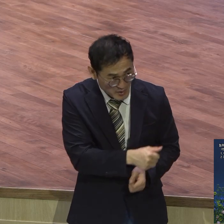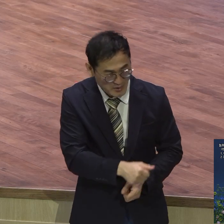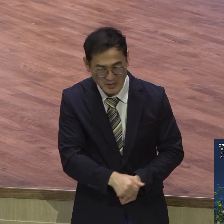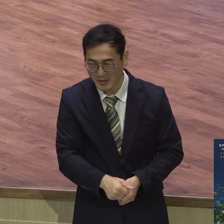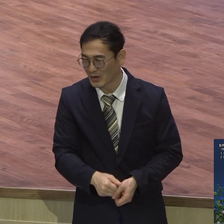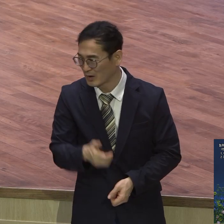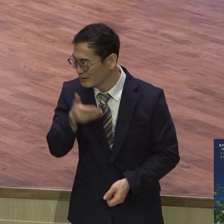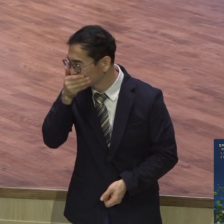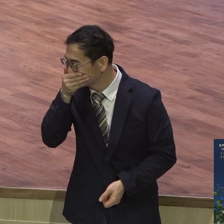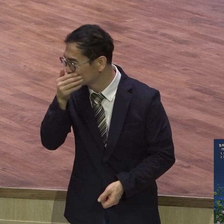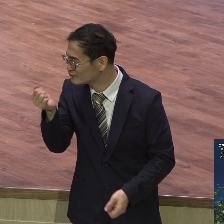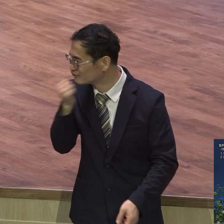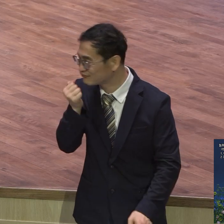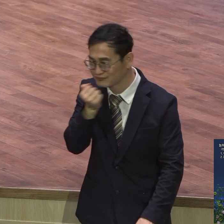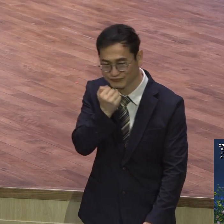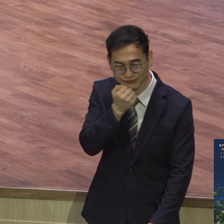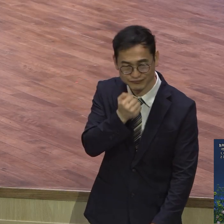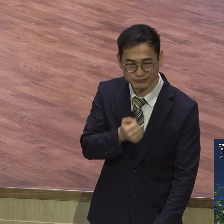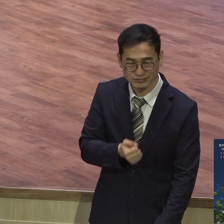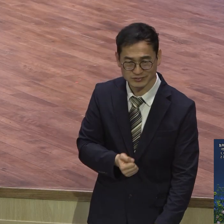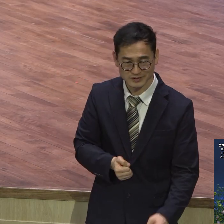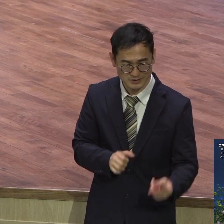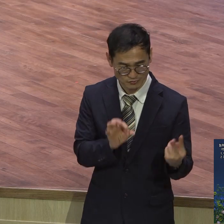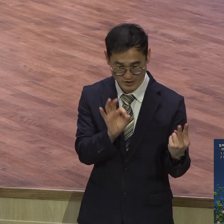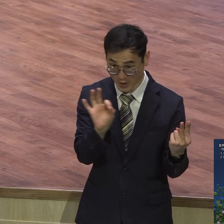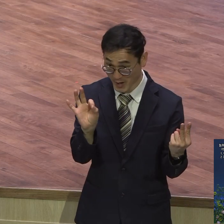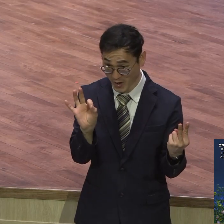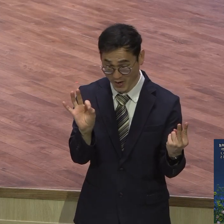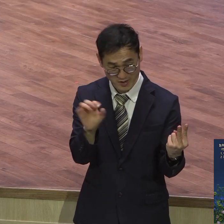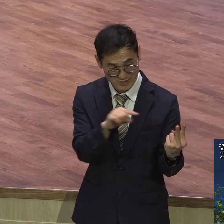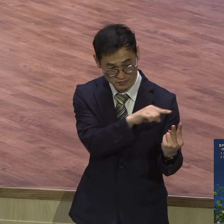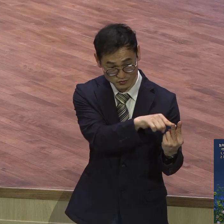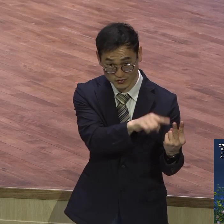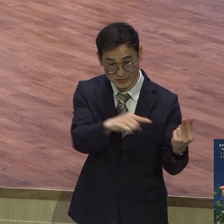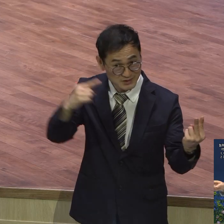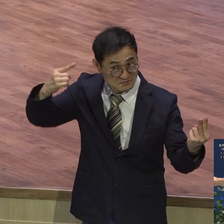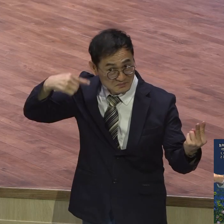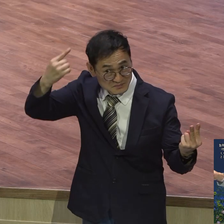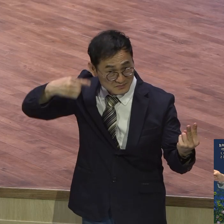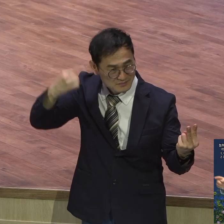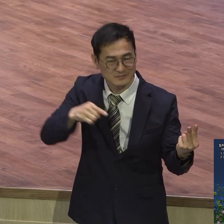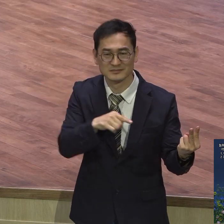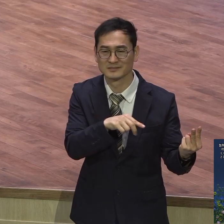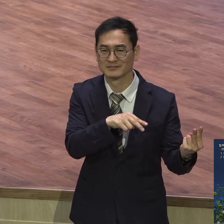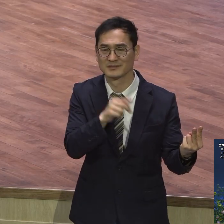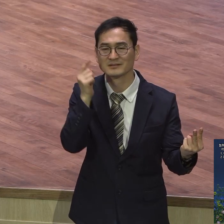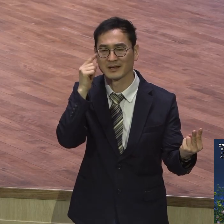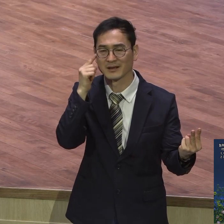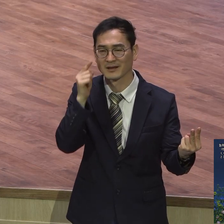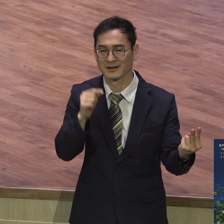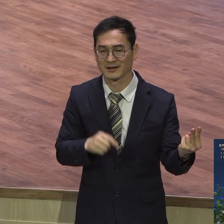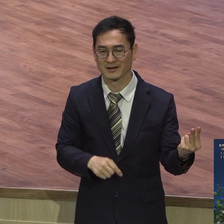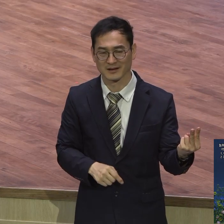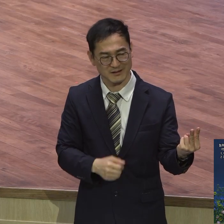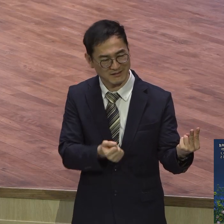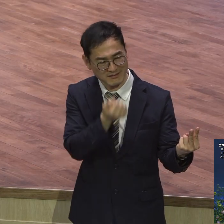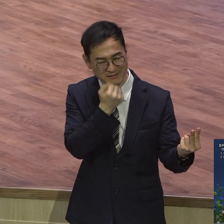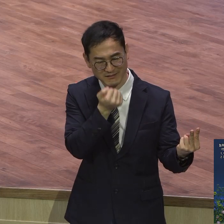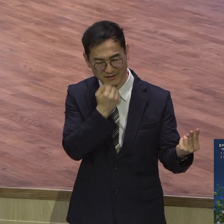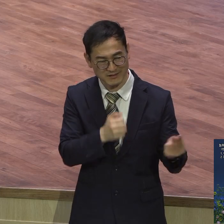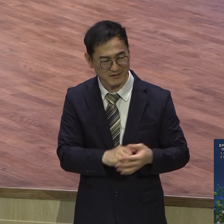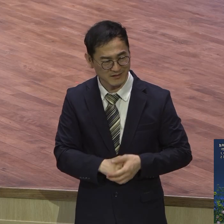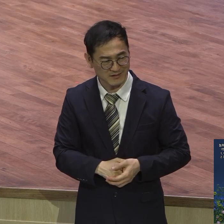왕따시기쁨이다 열두 명 중 열 명이 왕따시기쁨이다 저 미친놈이 저거 지 혼자 믿음 좋대 우리 믿음 없나 우리는 뭐